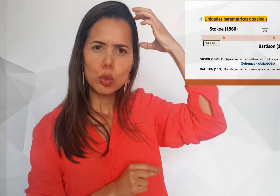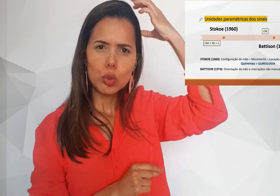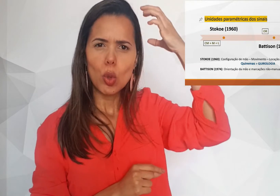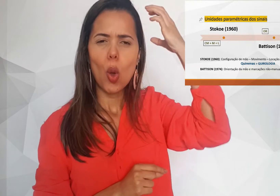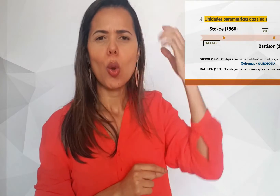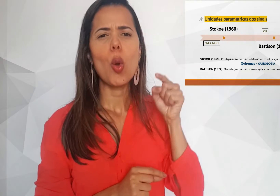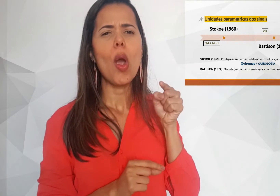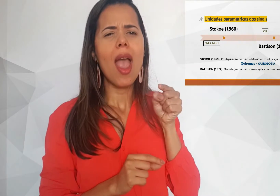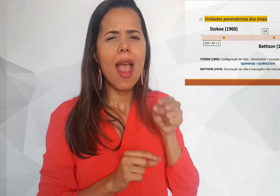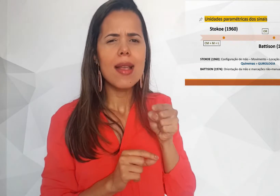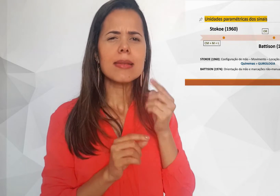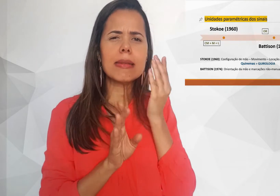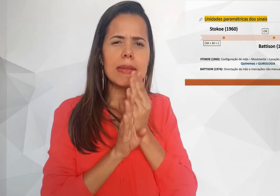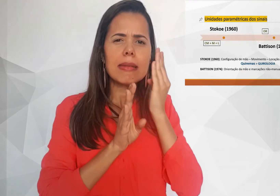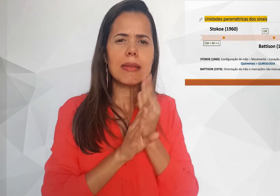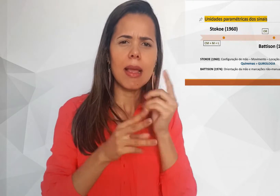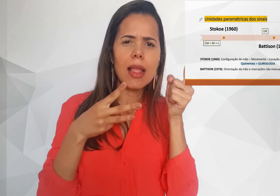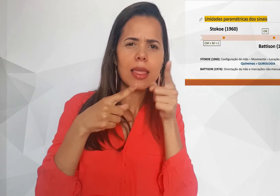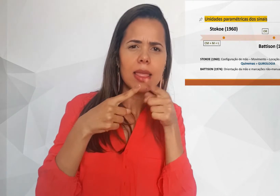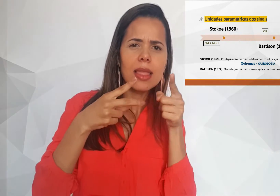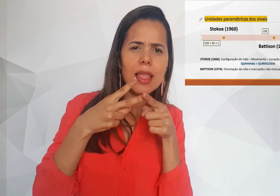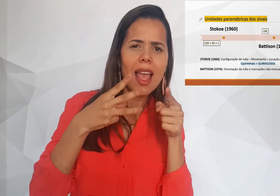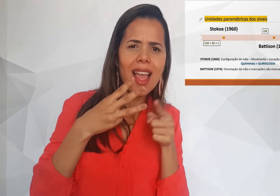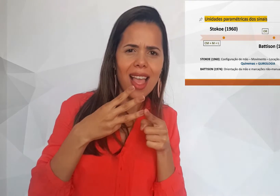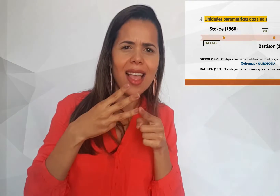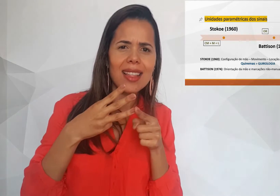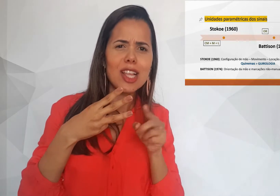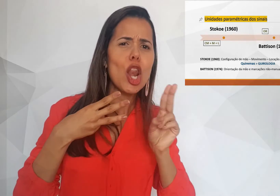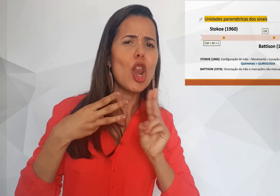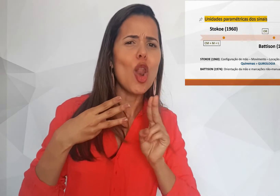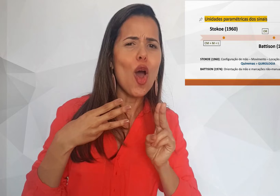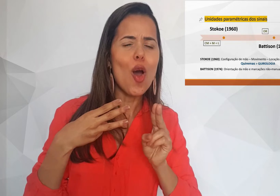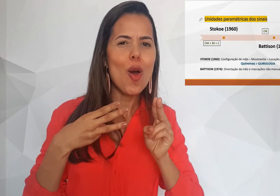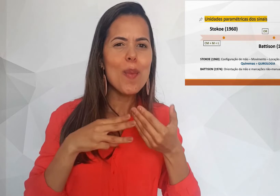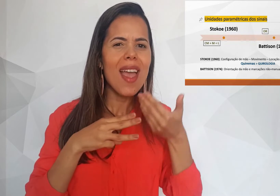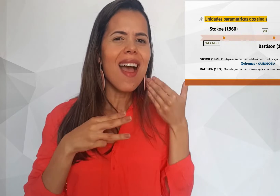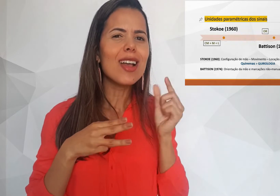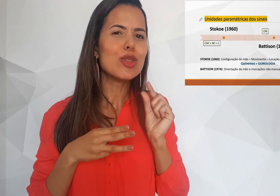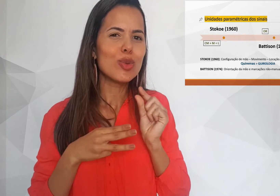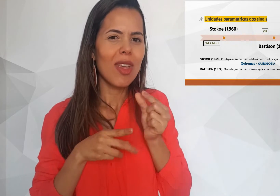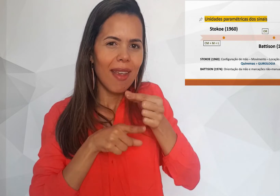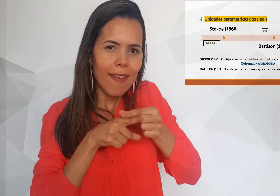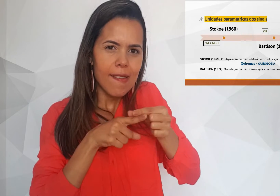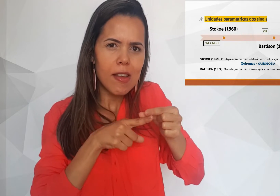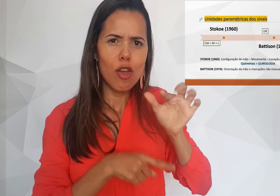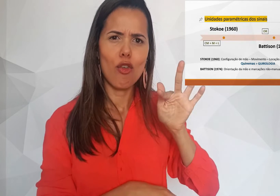o Stokely, ele faz referência a essas unidades não enquanto fonemas, tá? É uma discussão que eu vou apresentar para